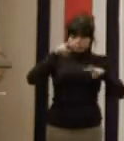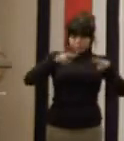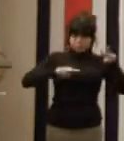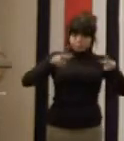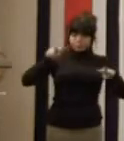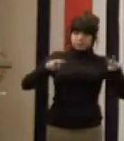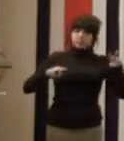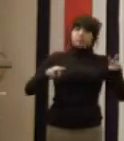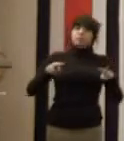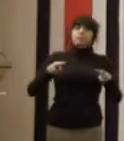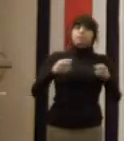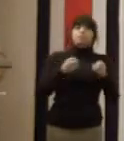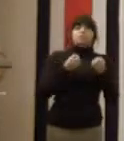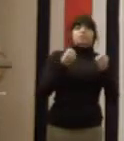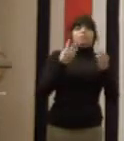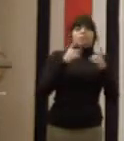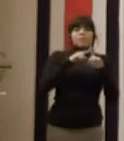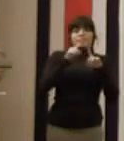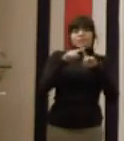multidimensionales, multivariados,